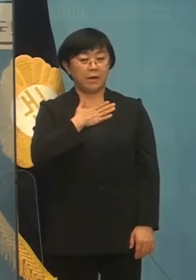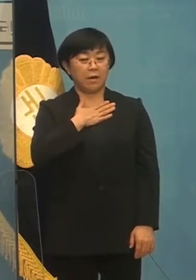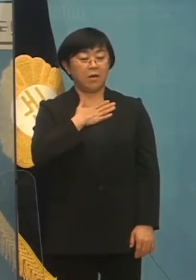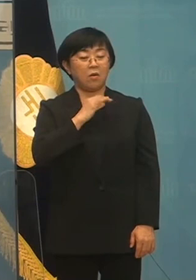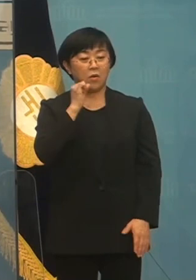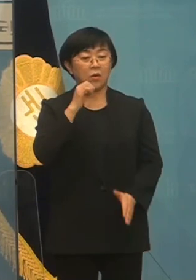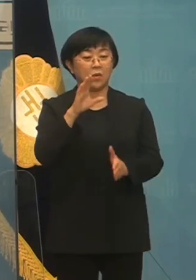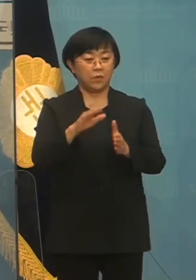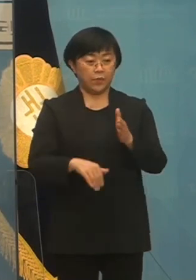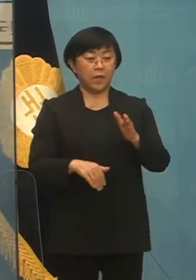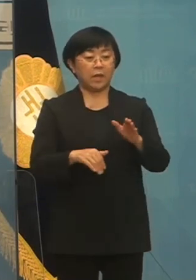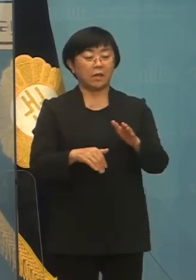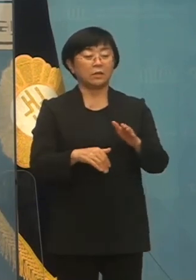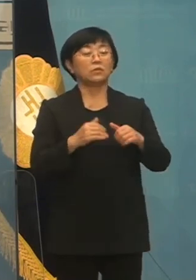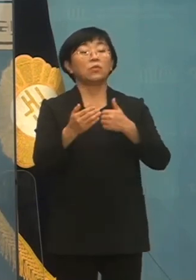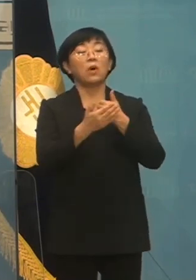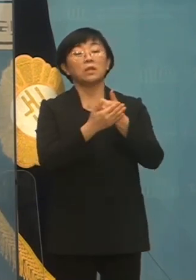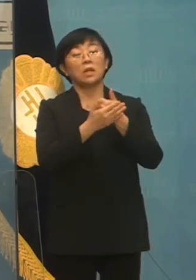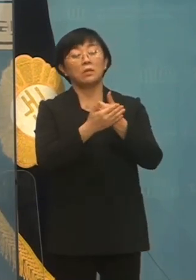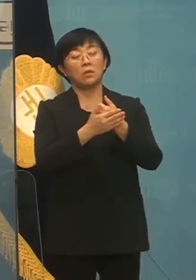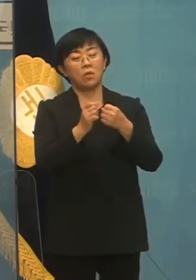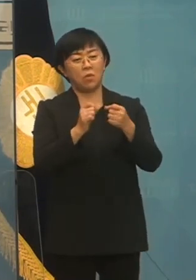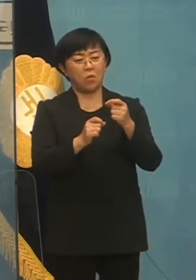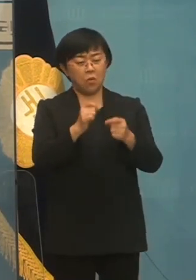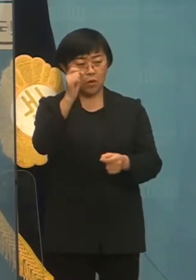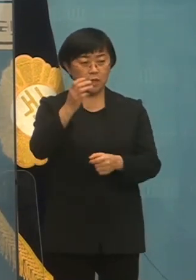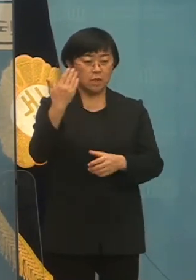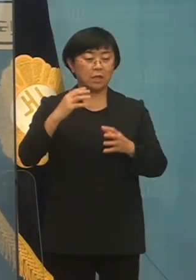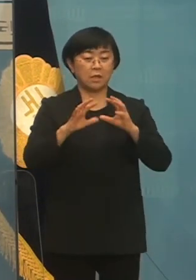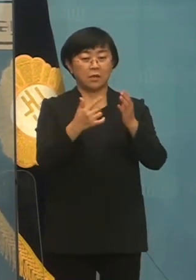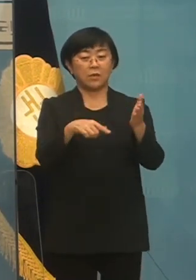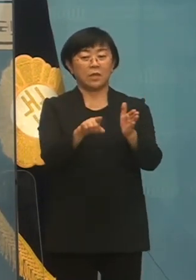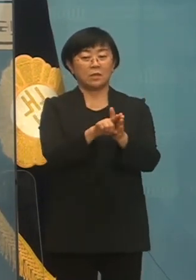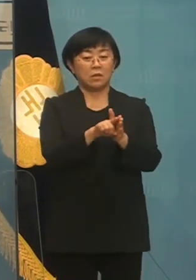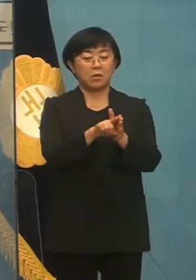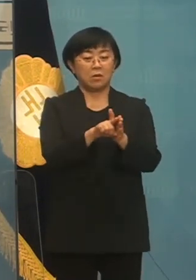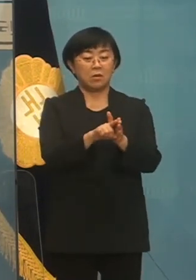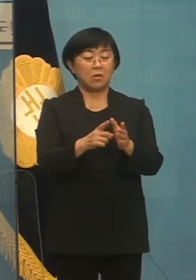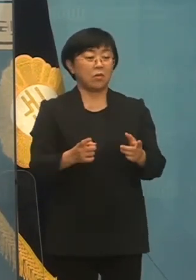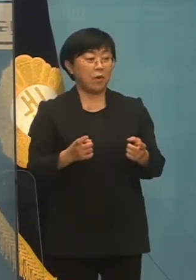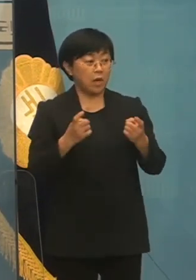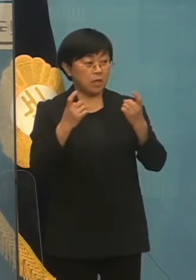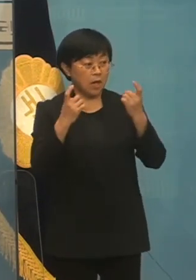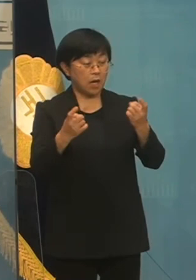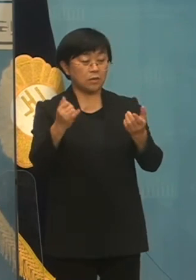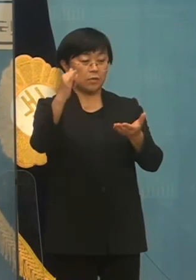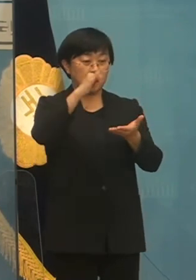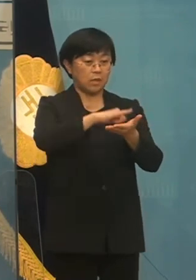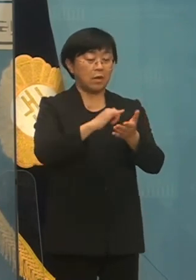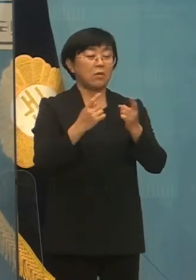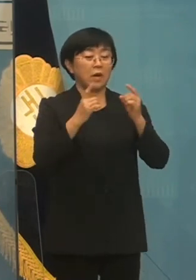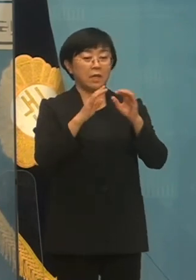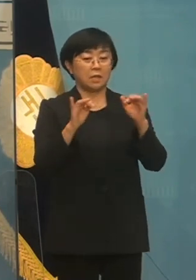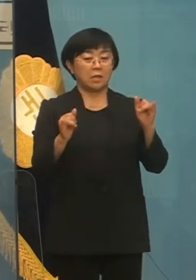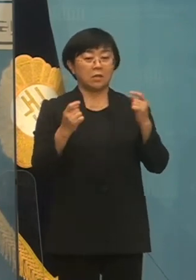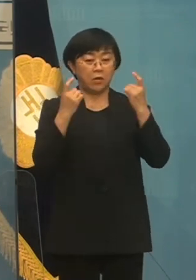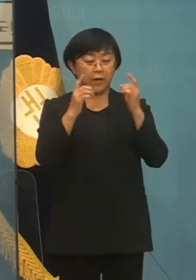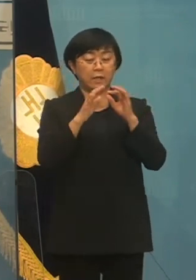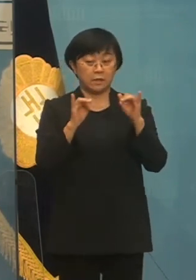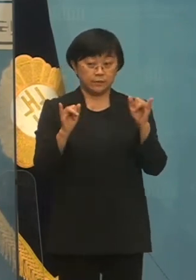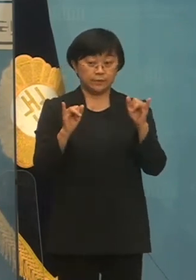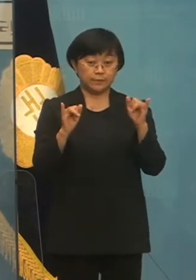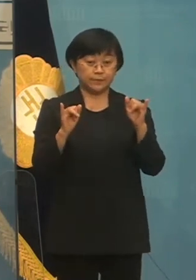저희가 어려울 때 손길을 내면 지난 수십 년간 우리 나라를 위해서 관광 입구를 위해서 애써온 우리 관광인들,